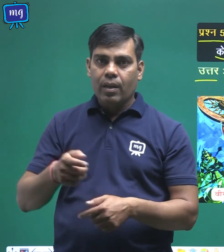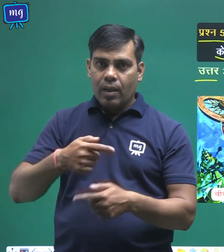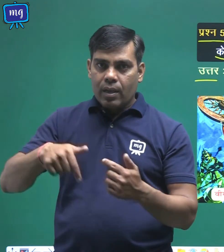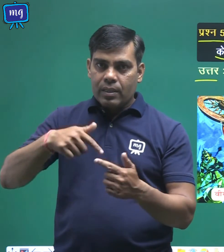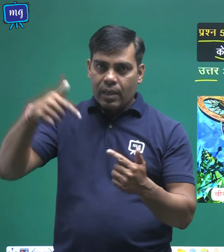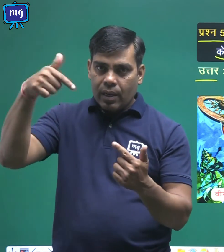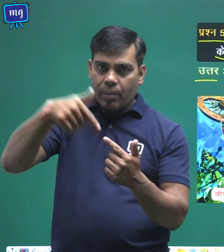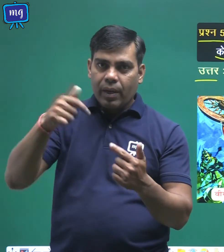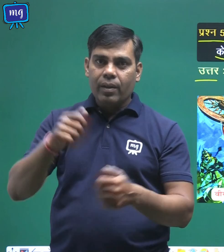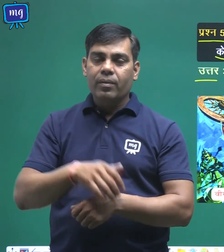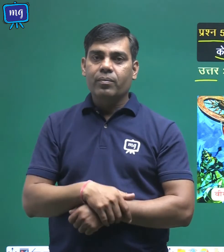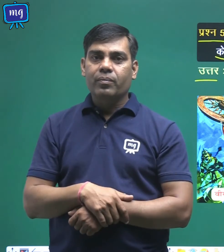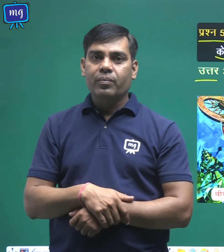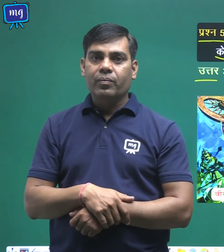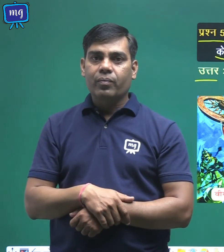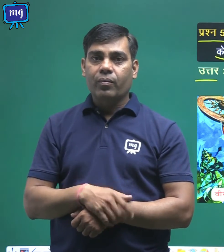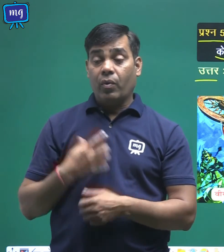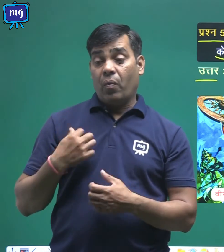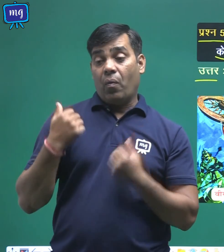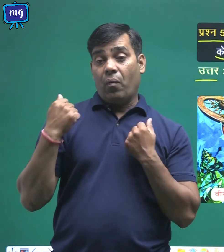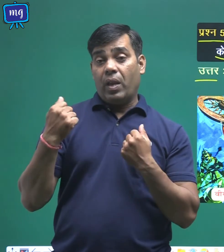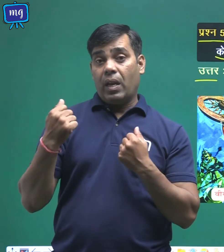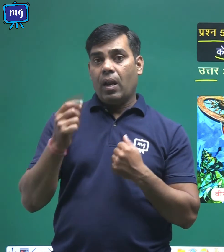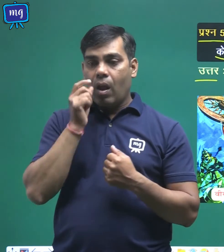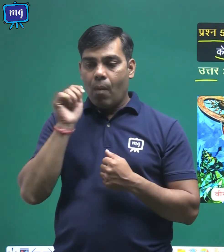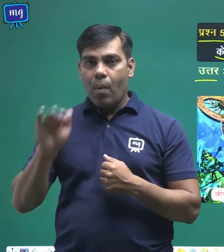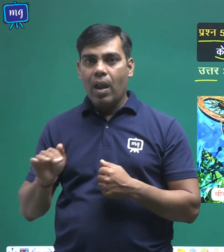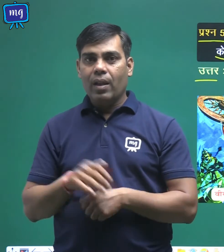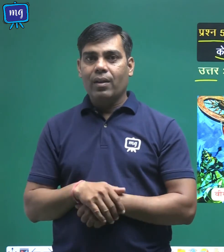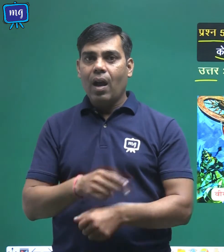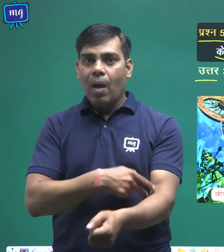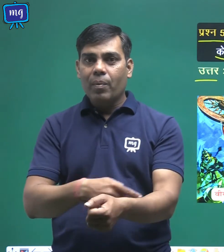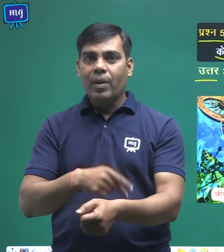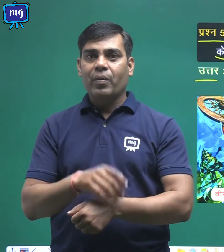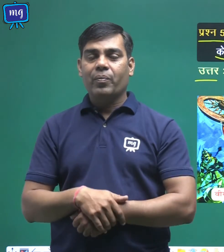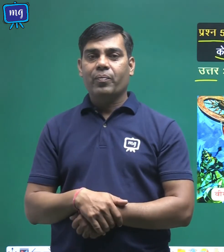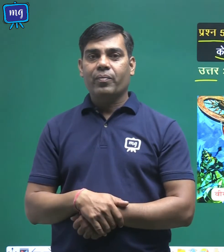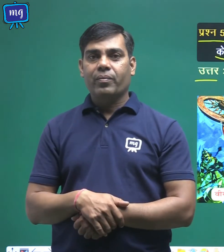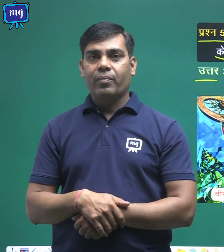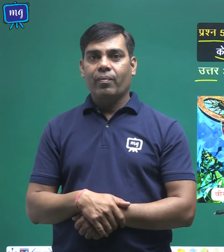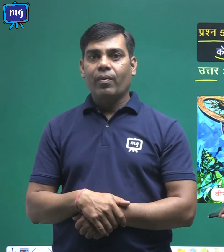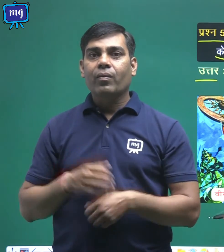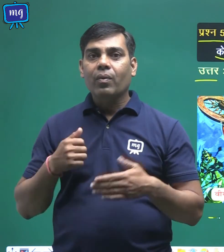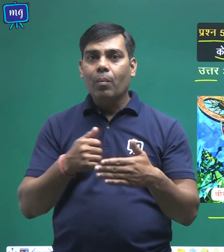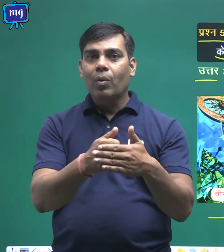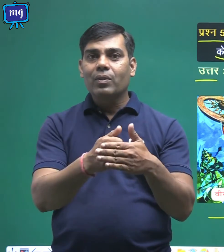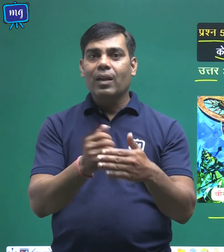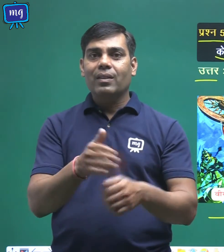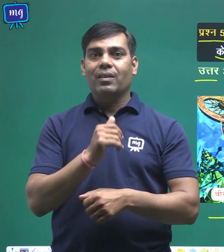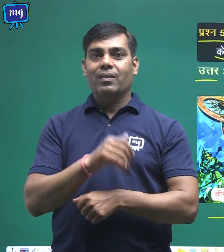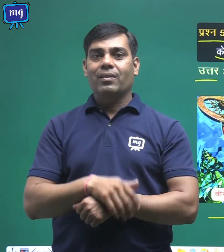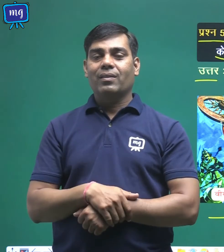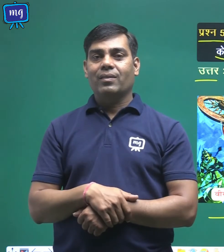केंद्र में वीर बालक अभिमन्यु पहुंचा था।